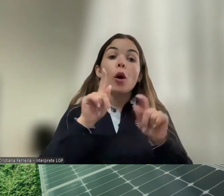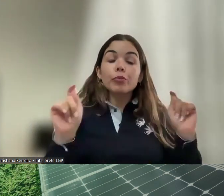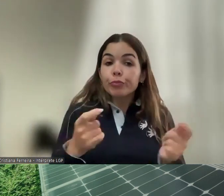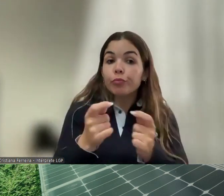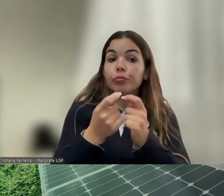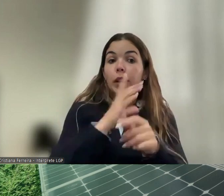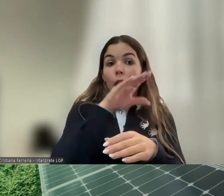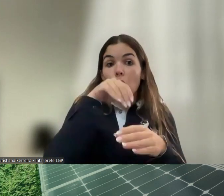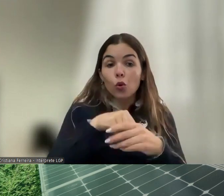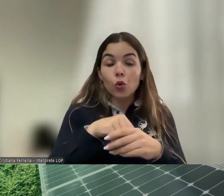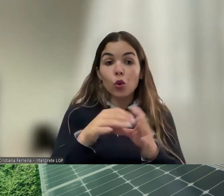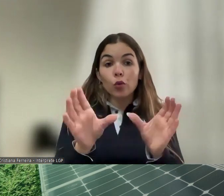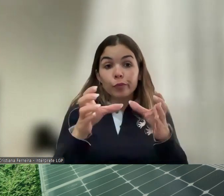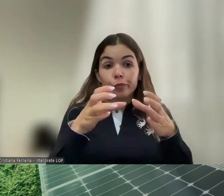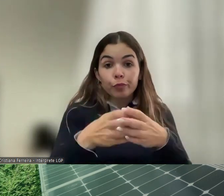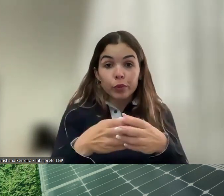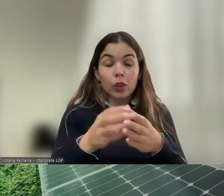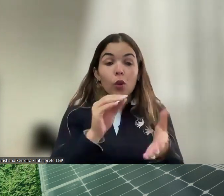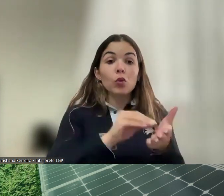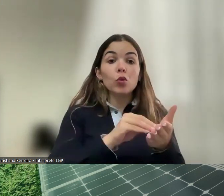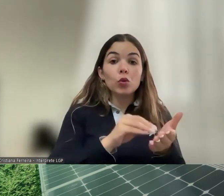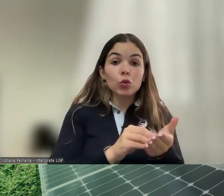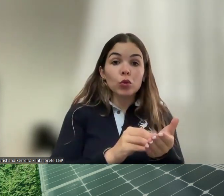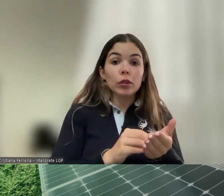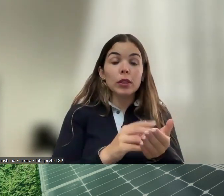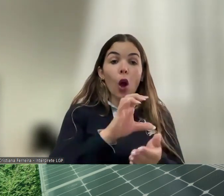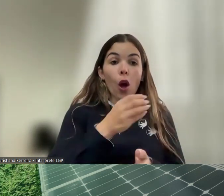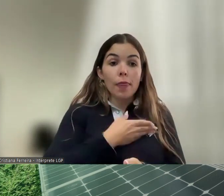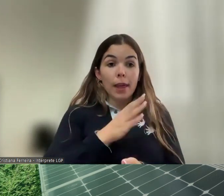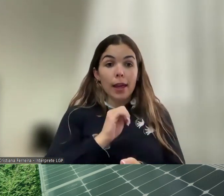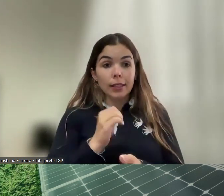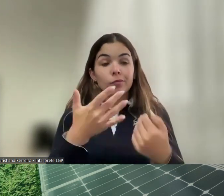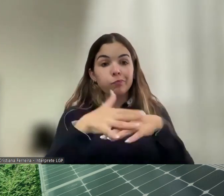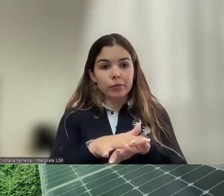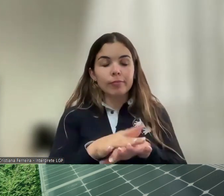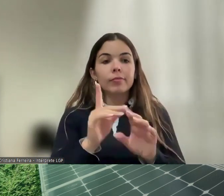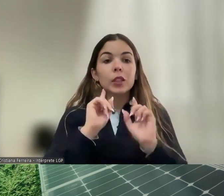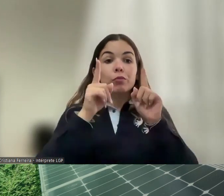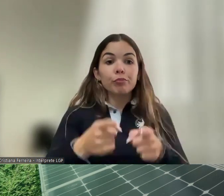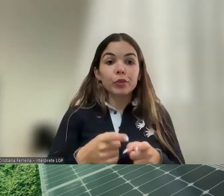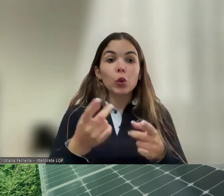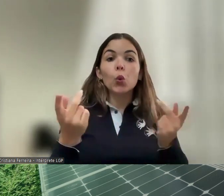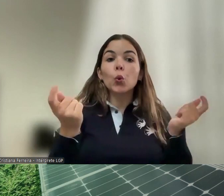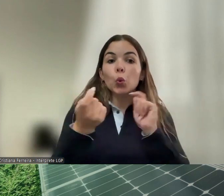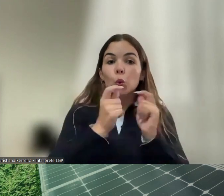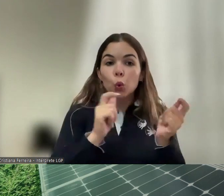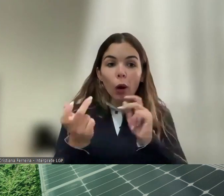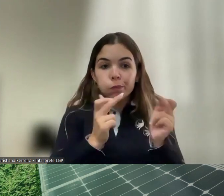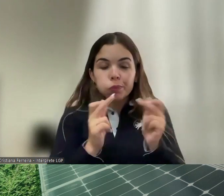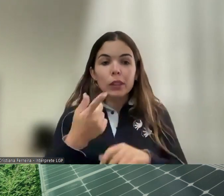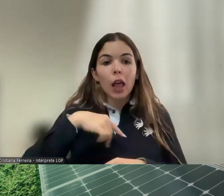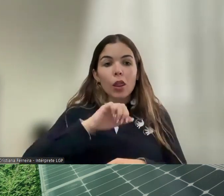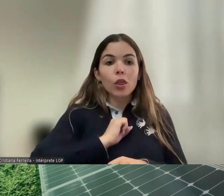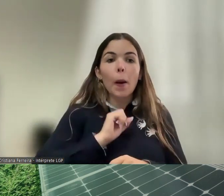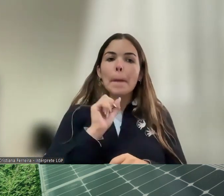inclusão de comunidades vulneráveis na implementação dos ODS. Vamos então dar aqui início à nossa discussão e vou lançar para os três